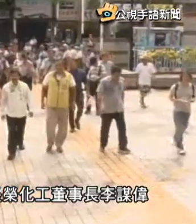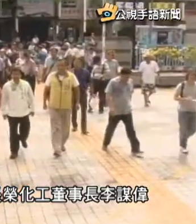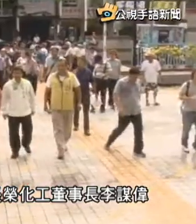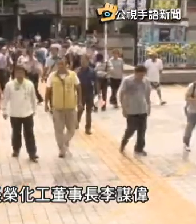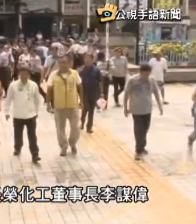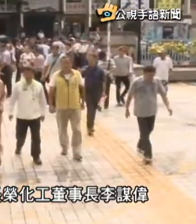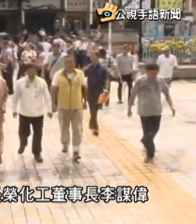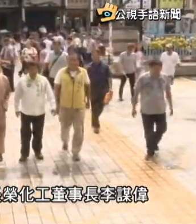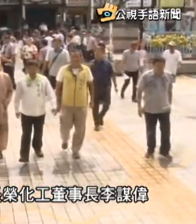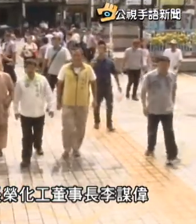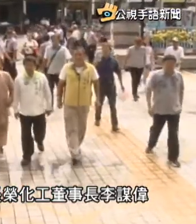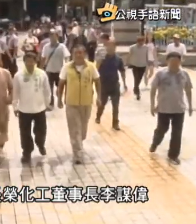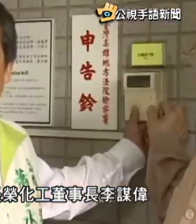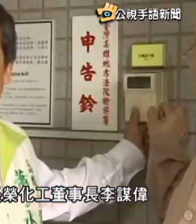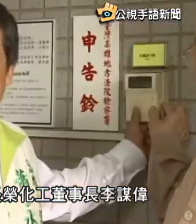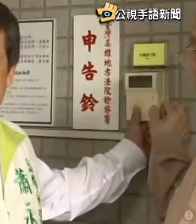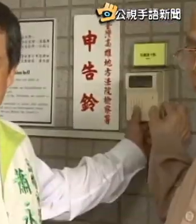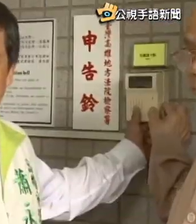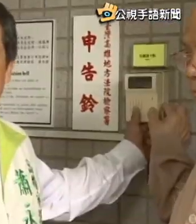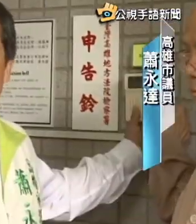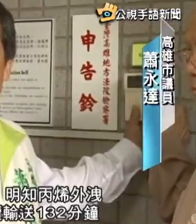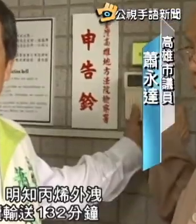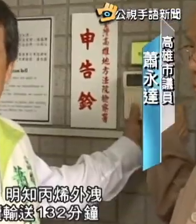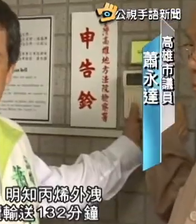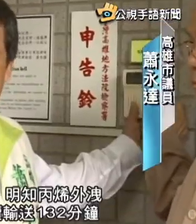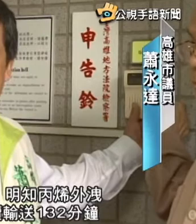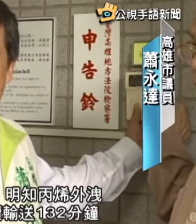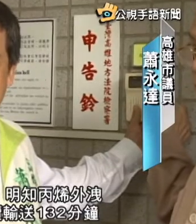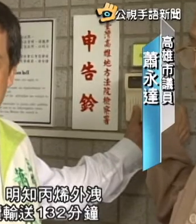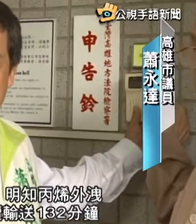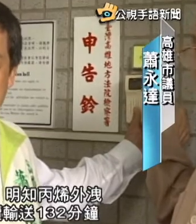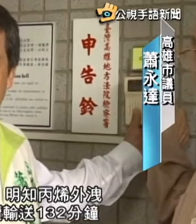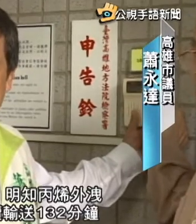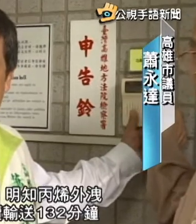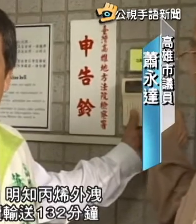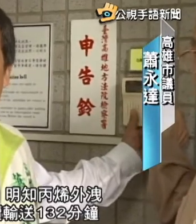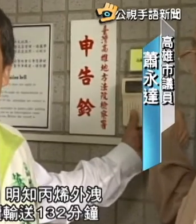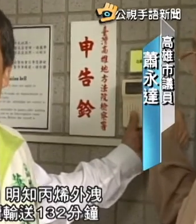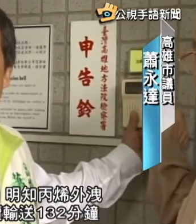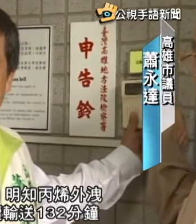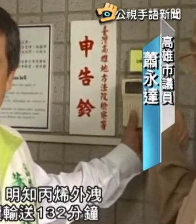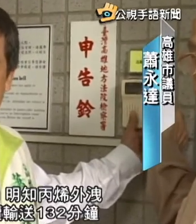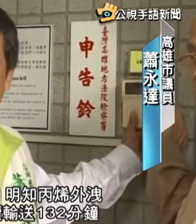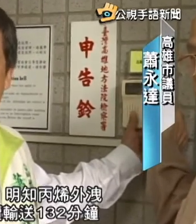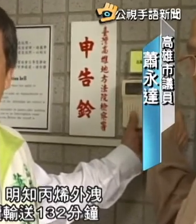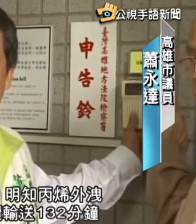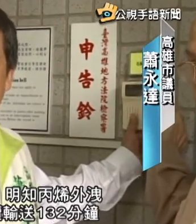董事长李某伟。 李长荣明知丙烯外泄，还持续输送